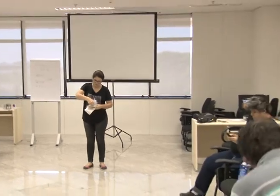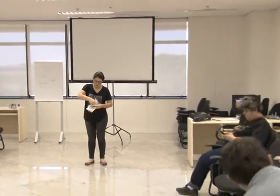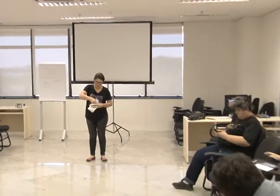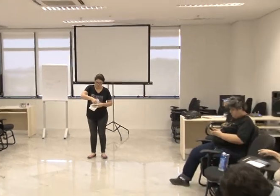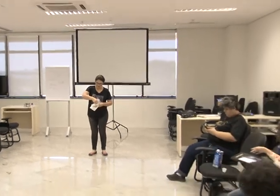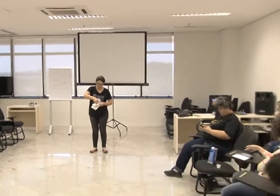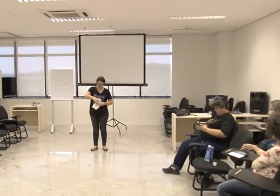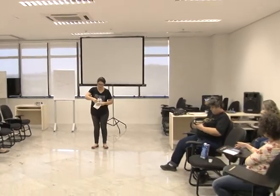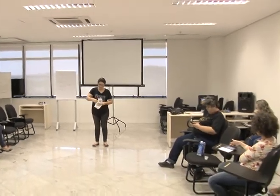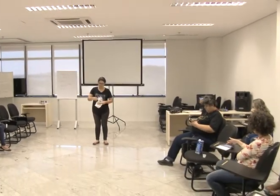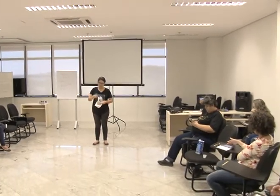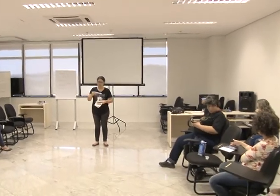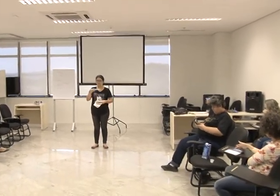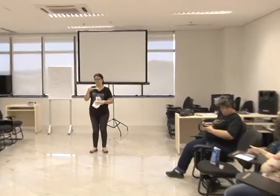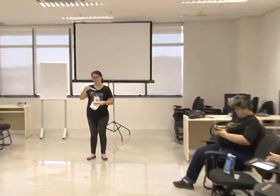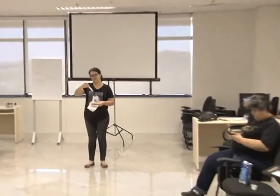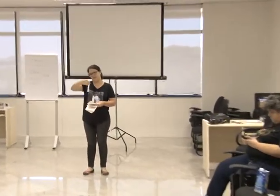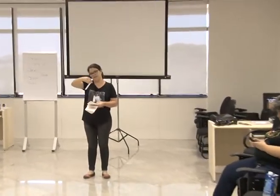Então, aqui tem uma frase.